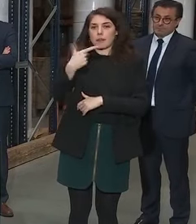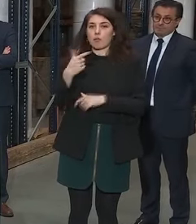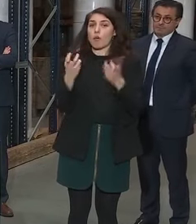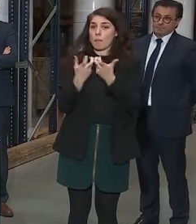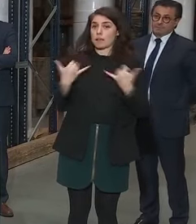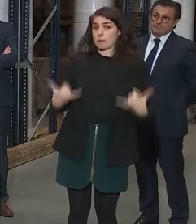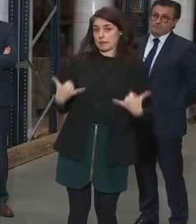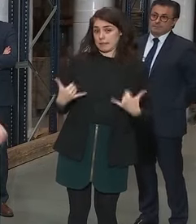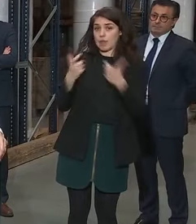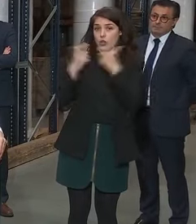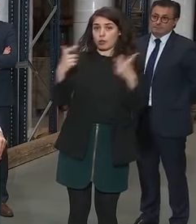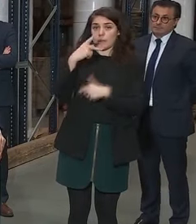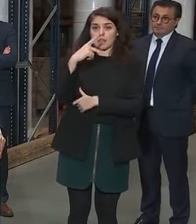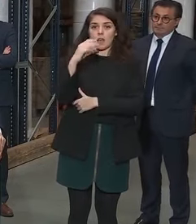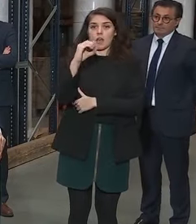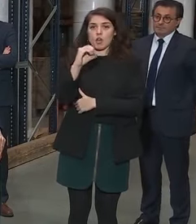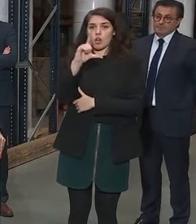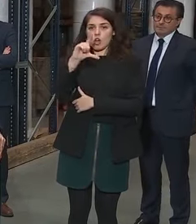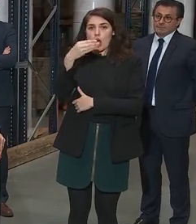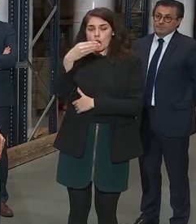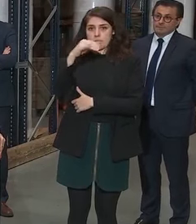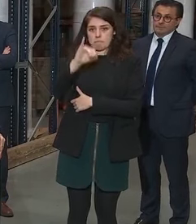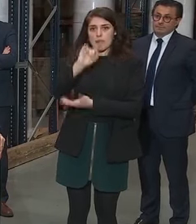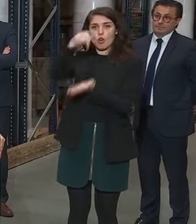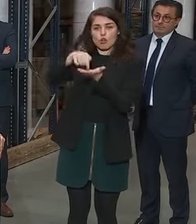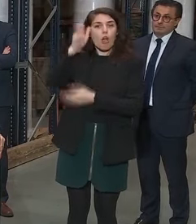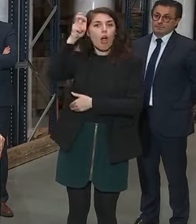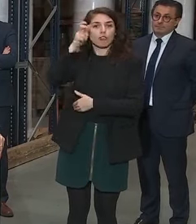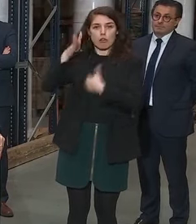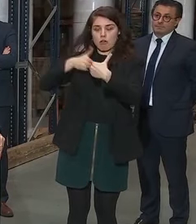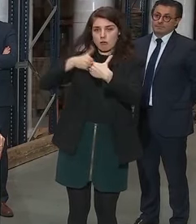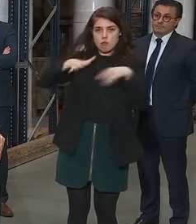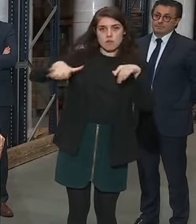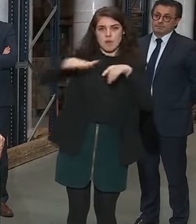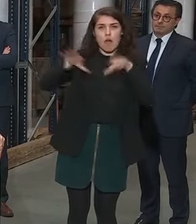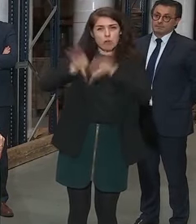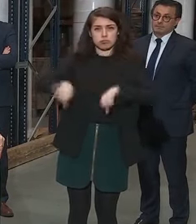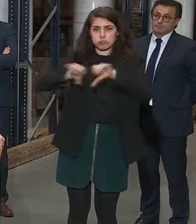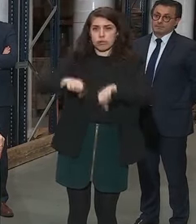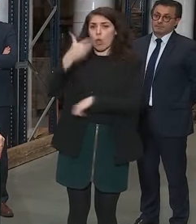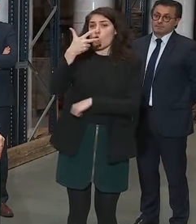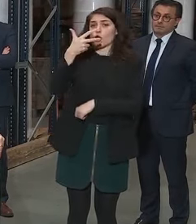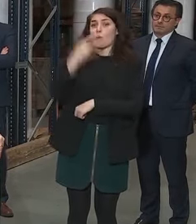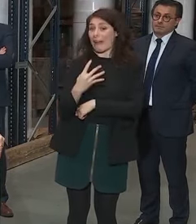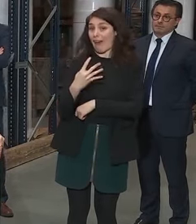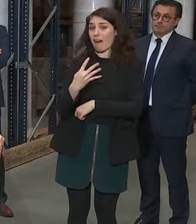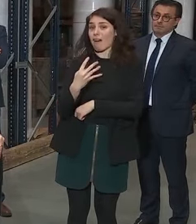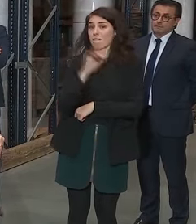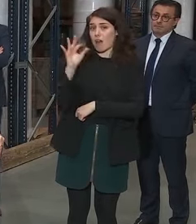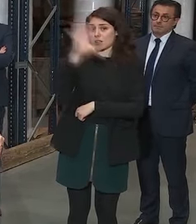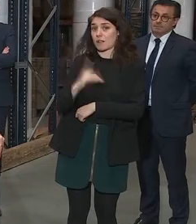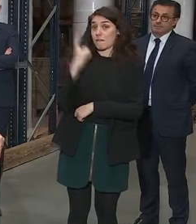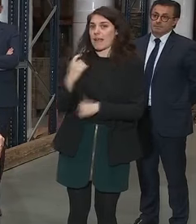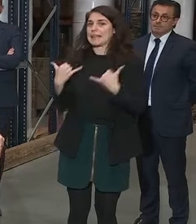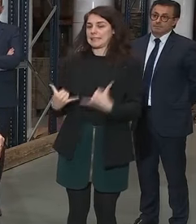d'Angers, est le plus important et représente plus des 3/4 de la production française. Un effort extraordinaire a été fait ces dernières